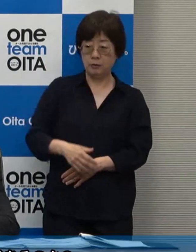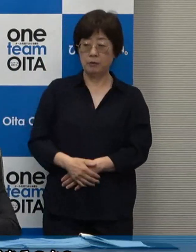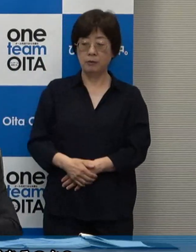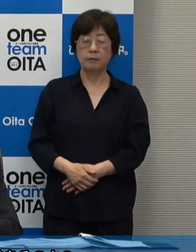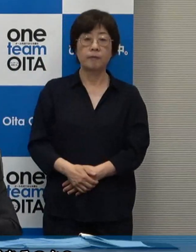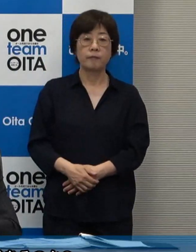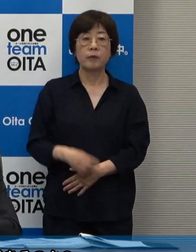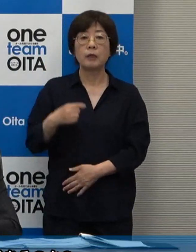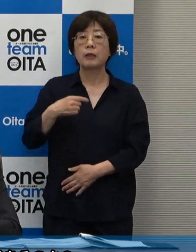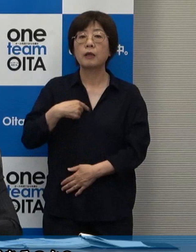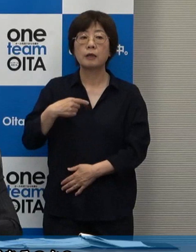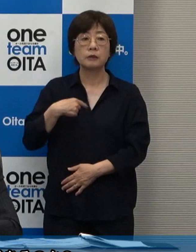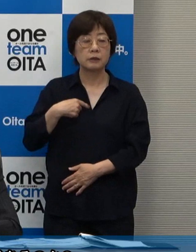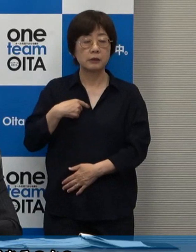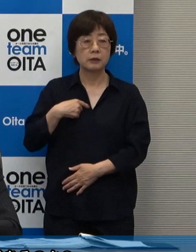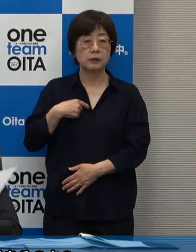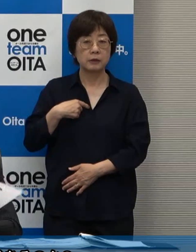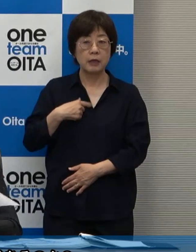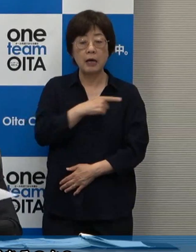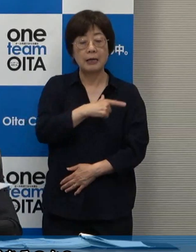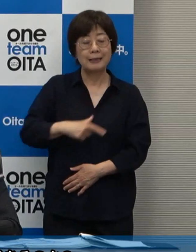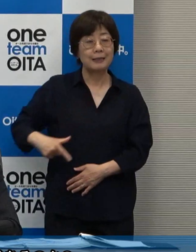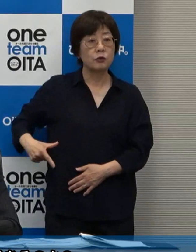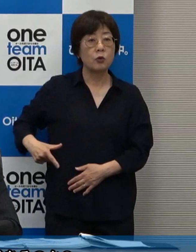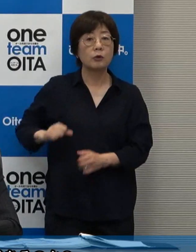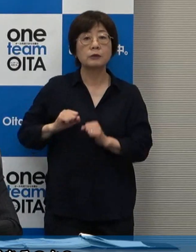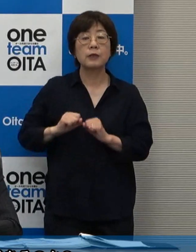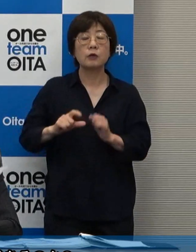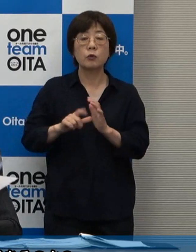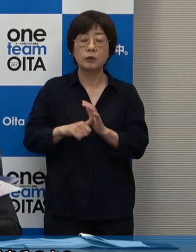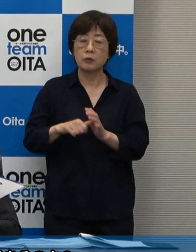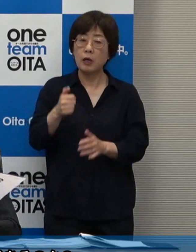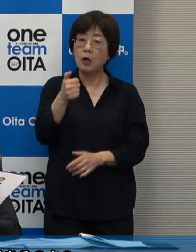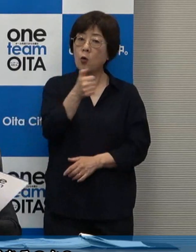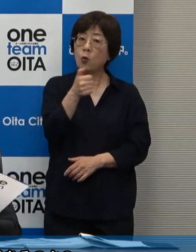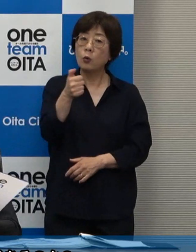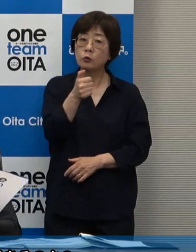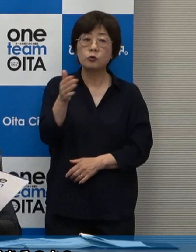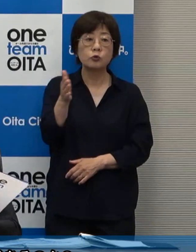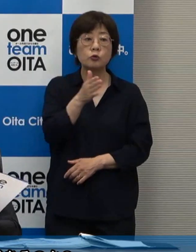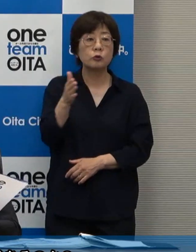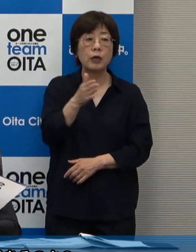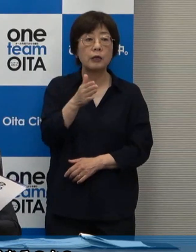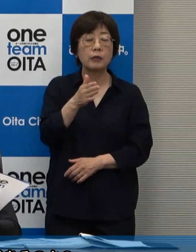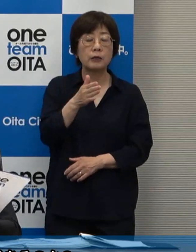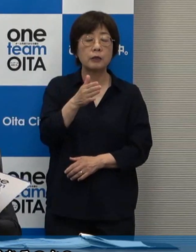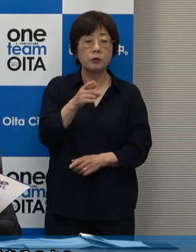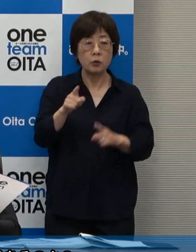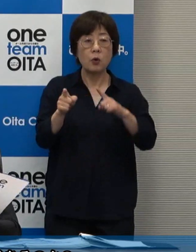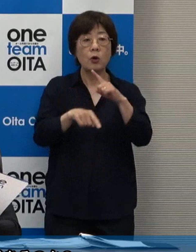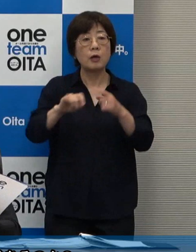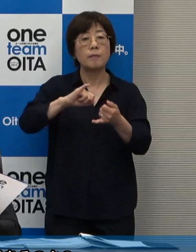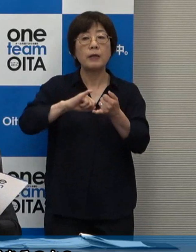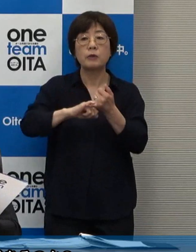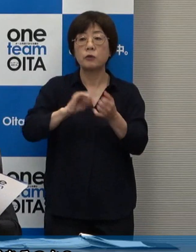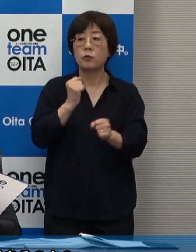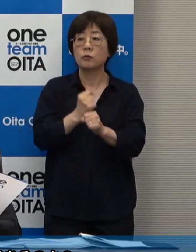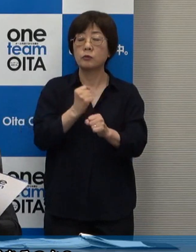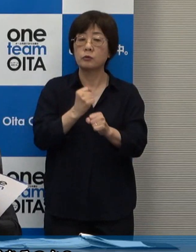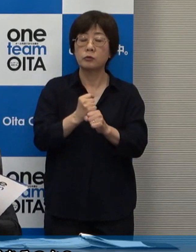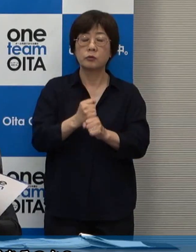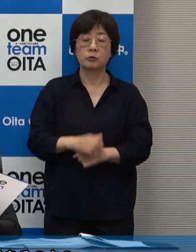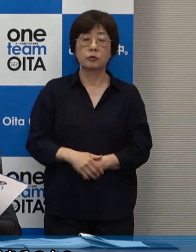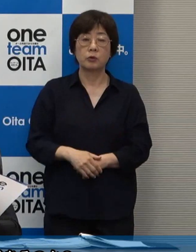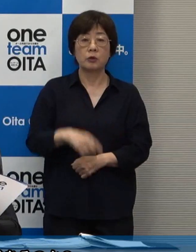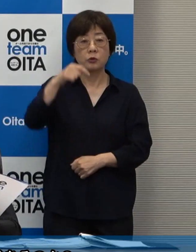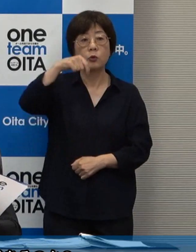僕の大体作る予定の時は50項目ぐらいに絞ろうと思ってやったので、正確には数えてないです